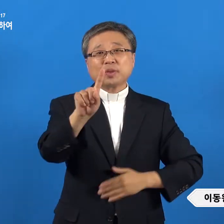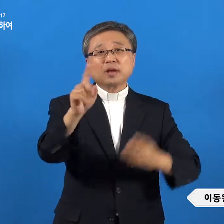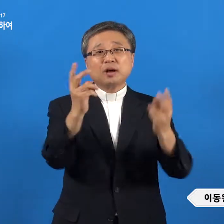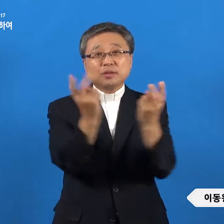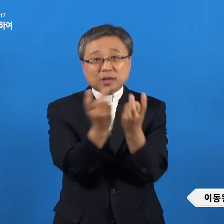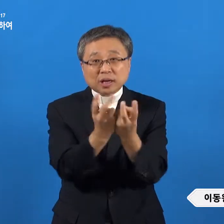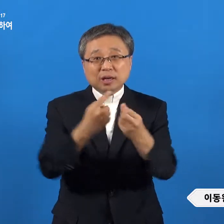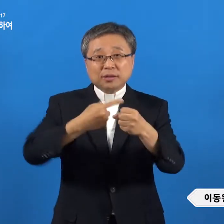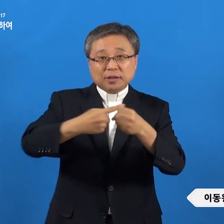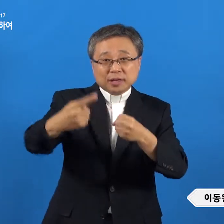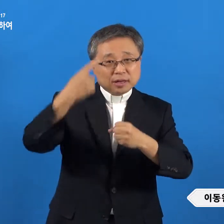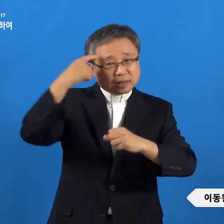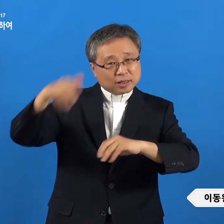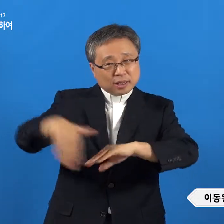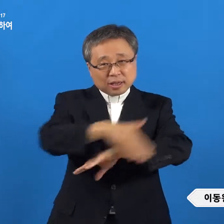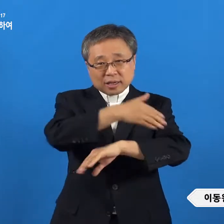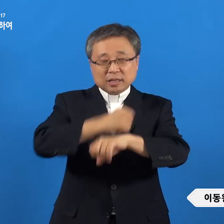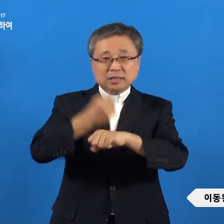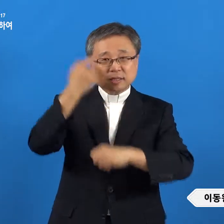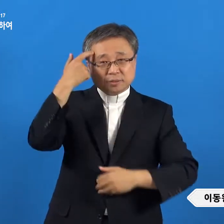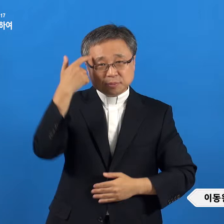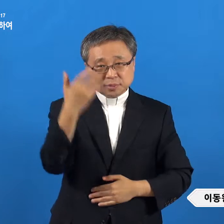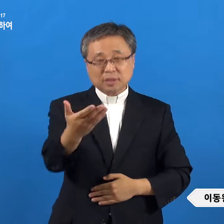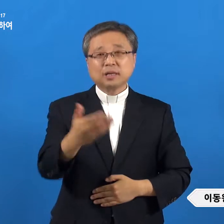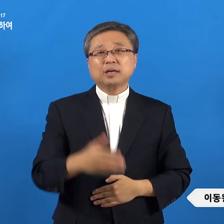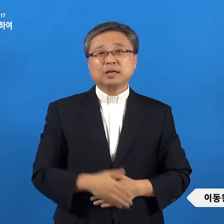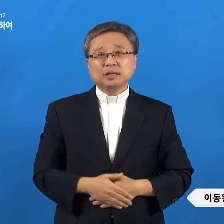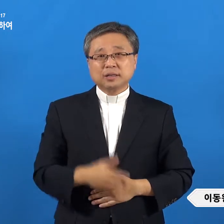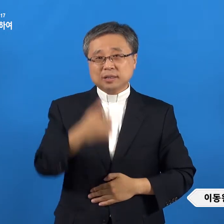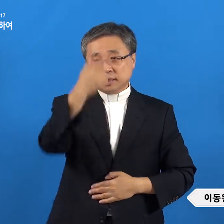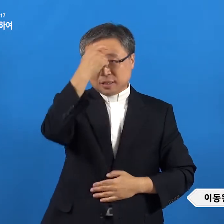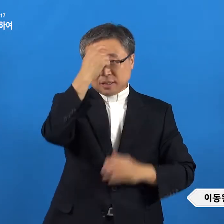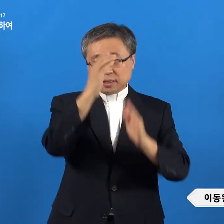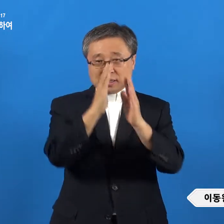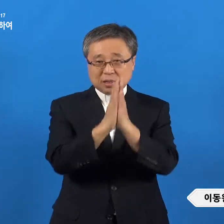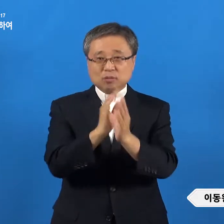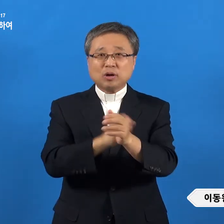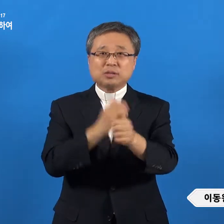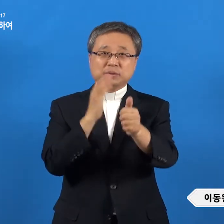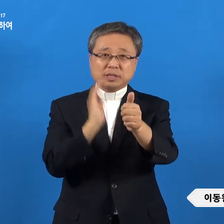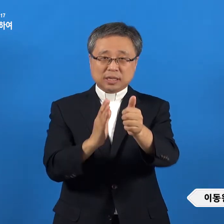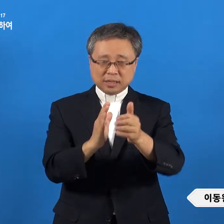내년을 계획하시겠습니까? 기도하십시다.